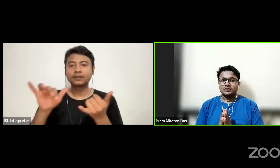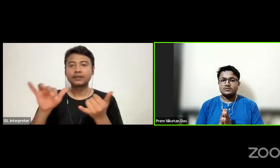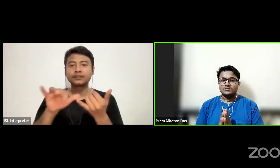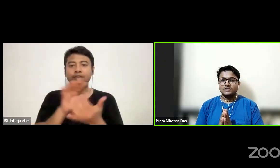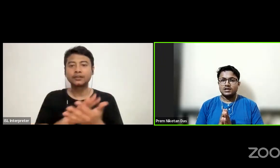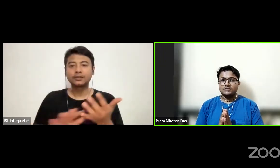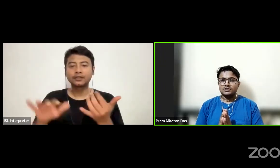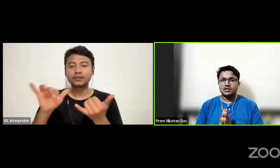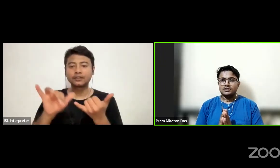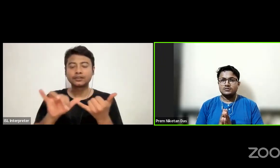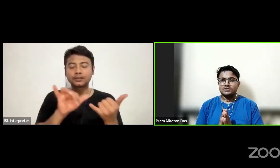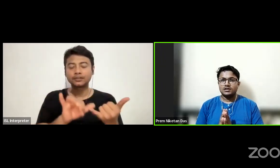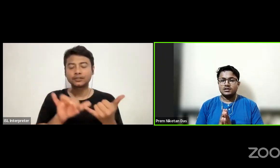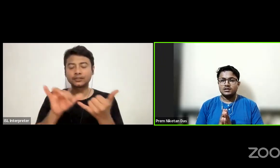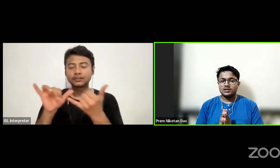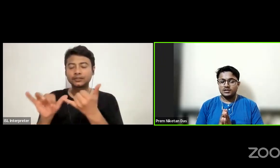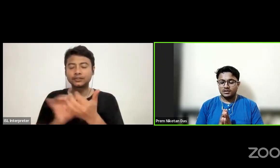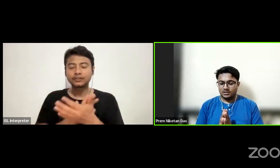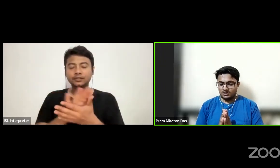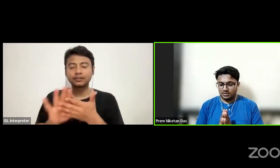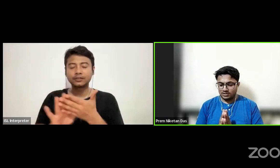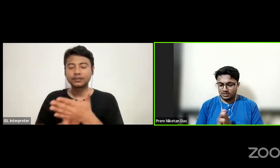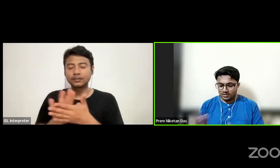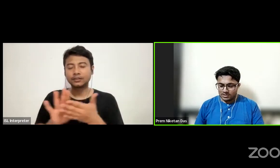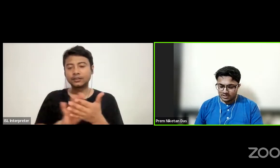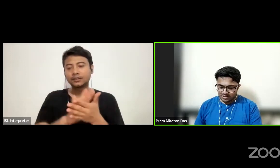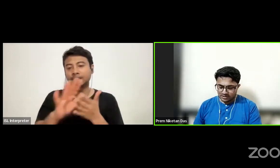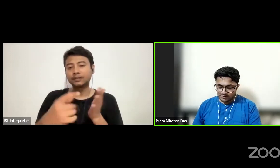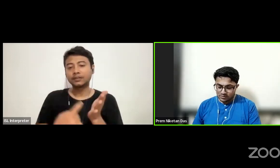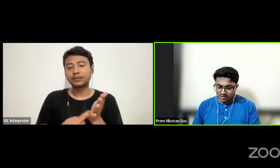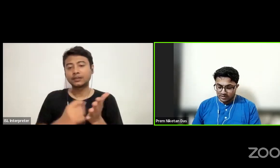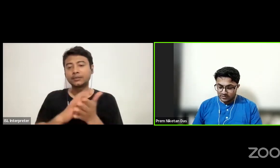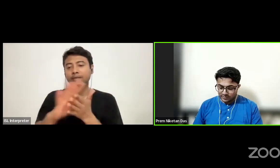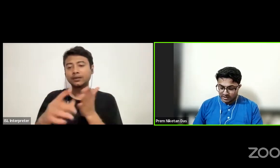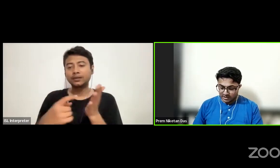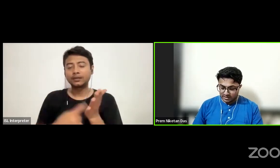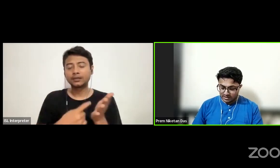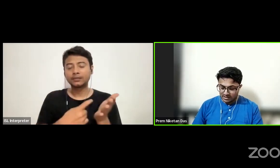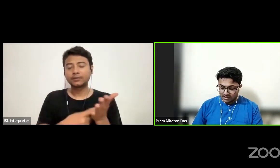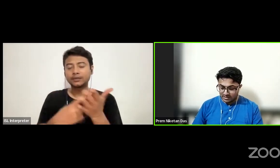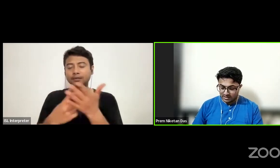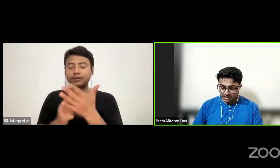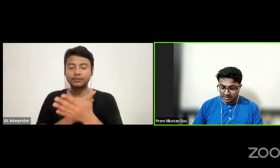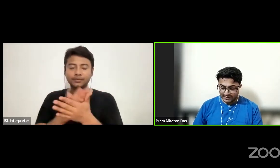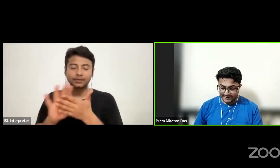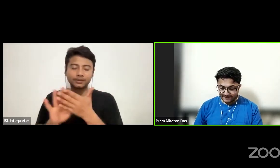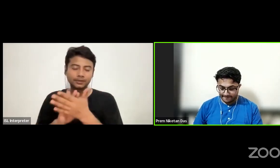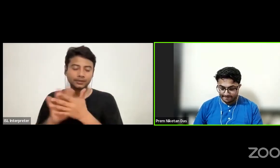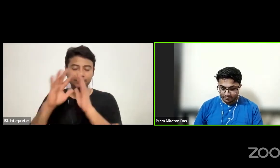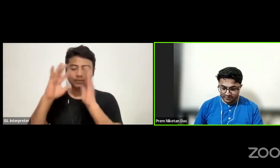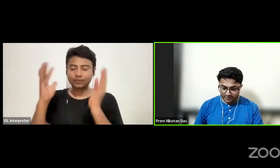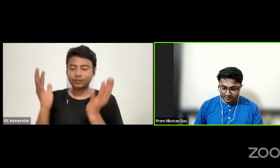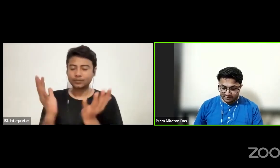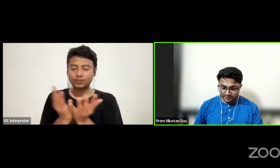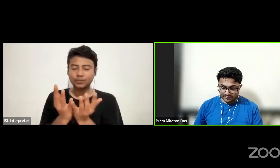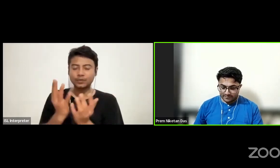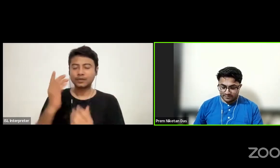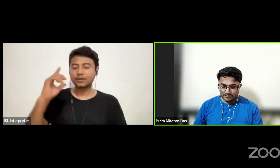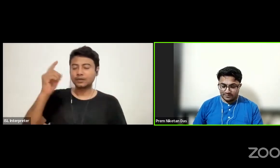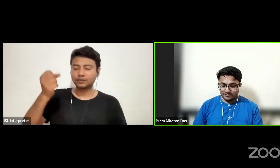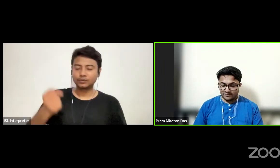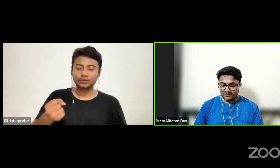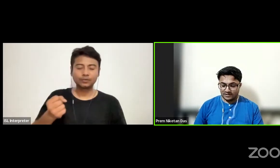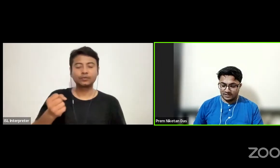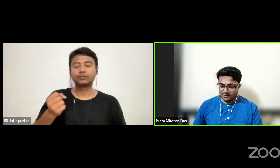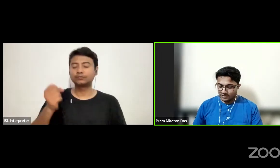हरे राम राम राम हरे हरे। जगत गुरु श्रील प्रभुपाद की जय।